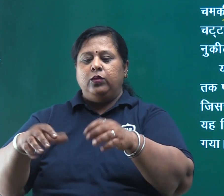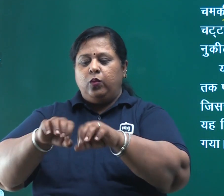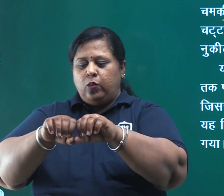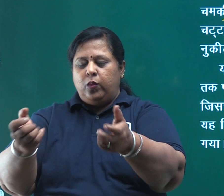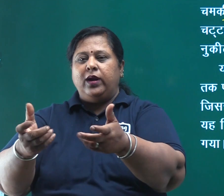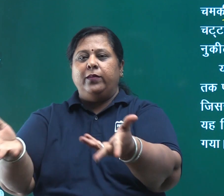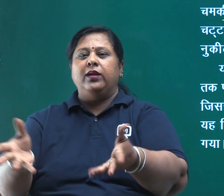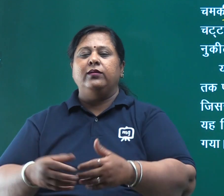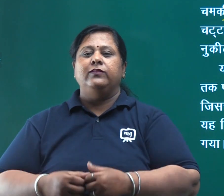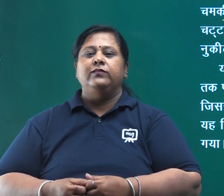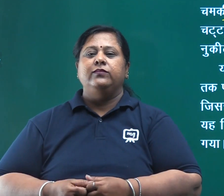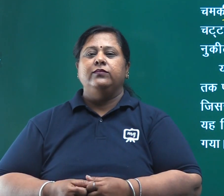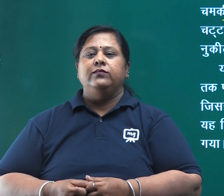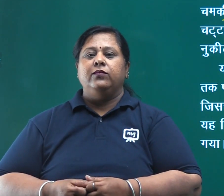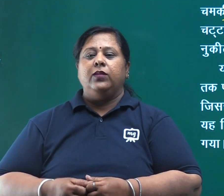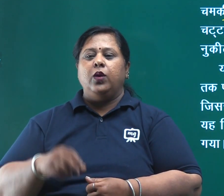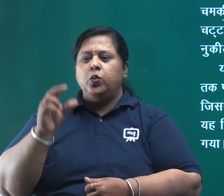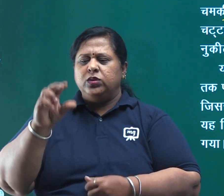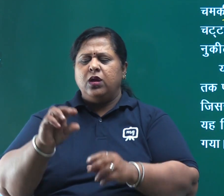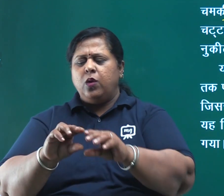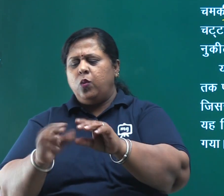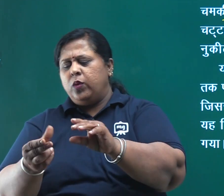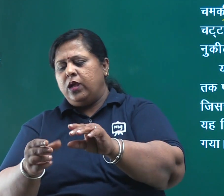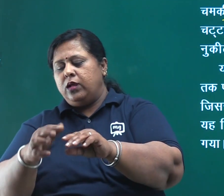तोड़ने पर उसका कोना